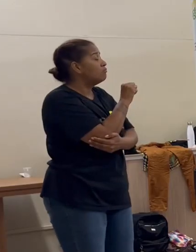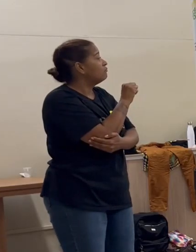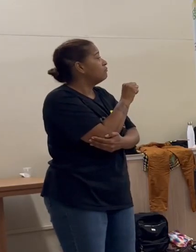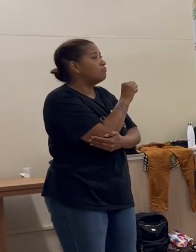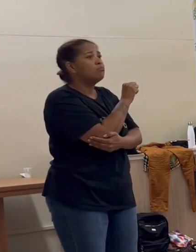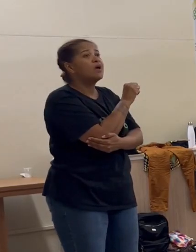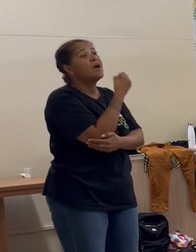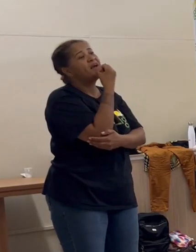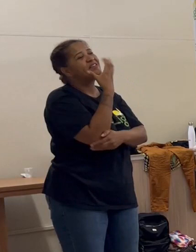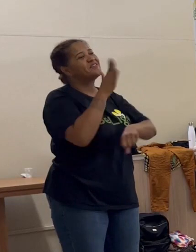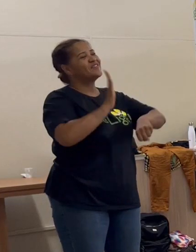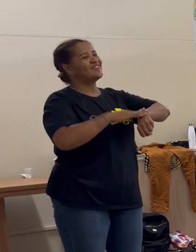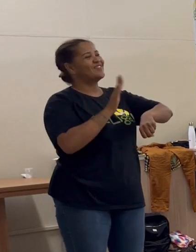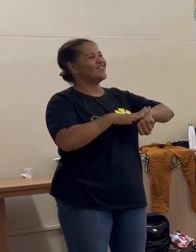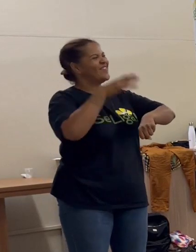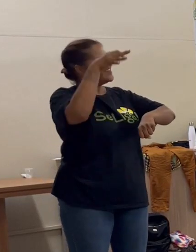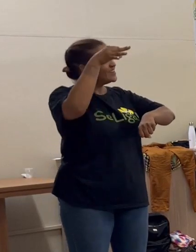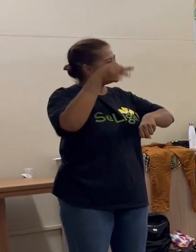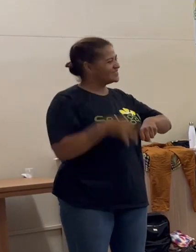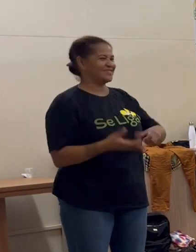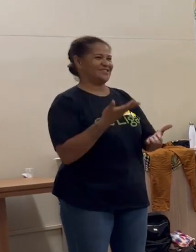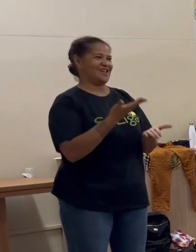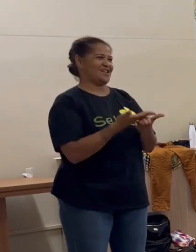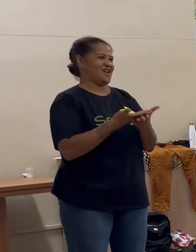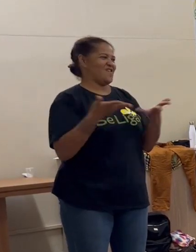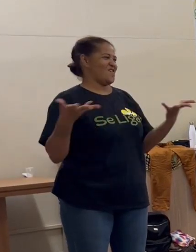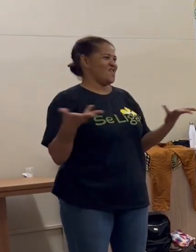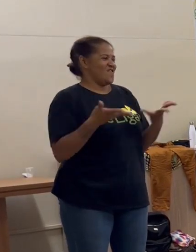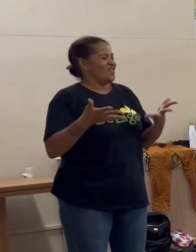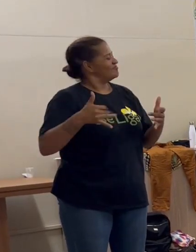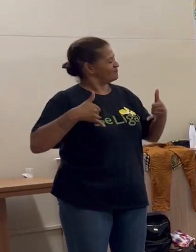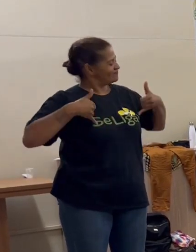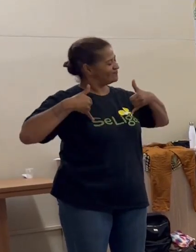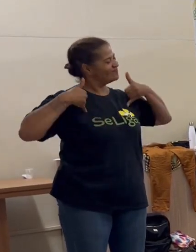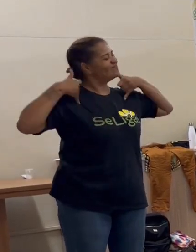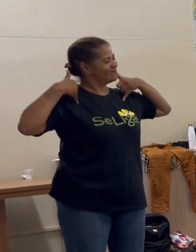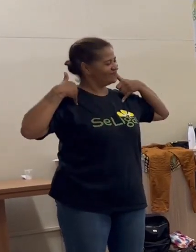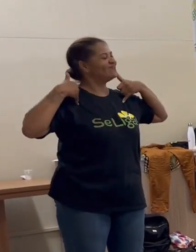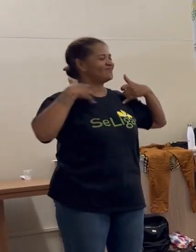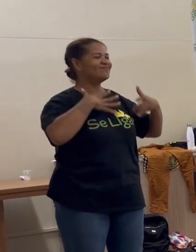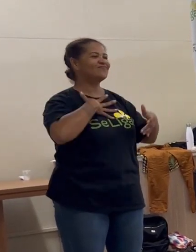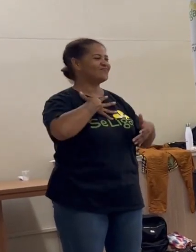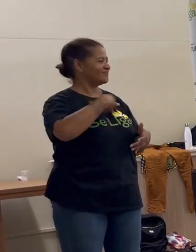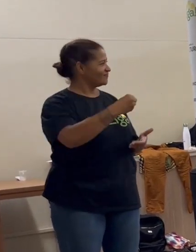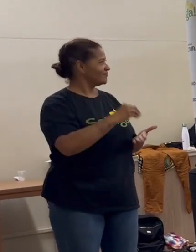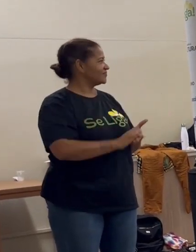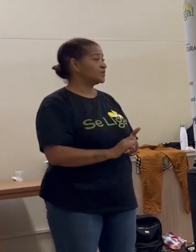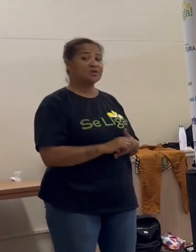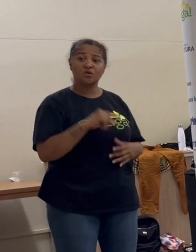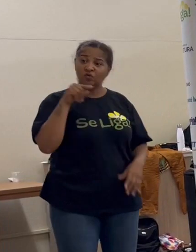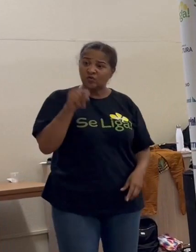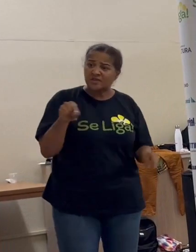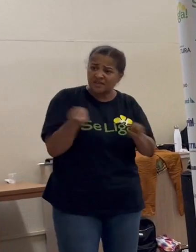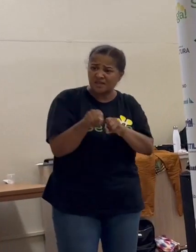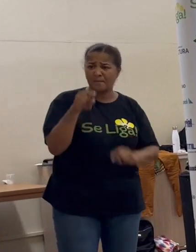E que bom você quer tempo para essa aula orgulhoso de você filhão até